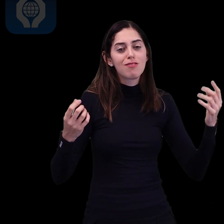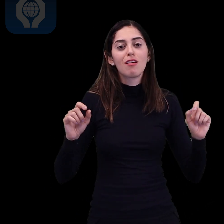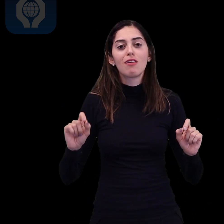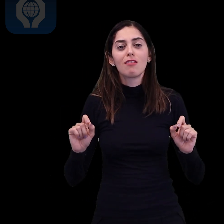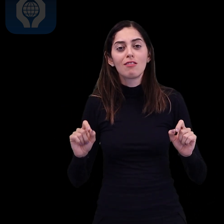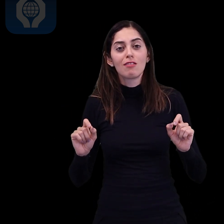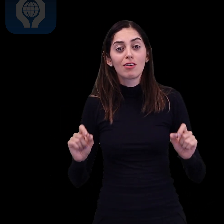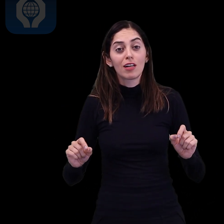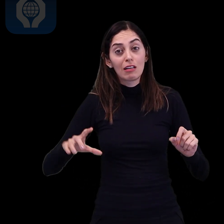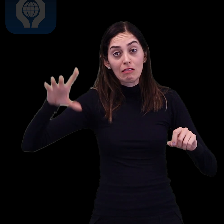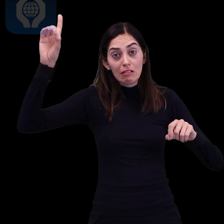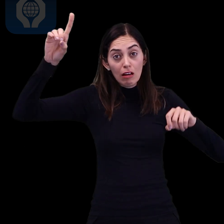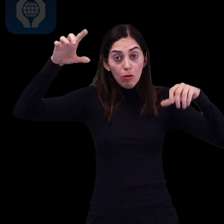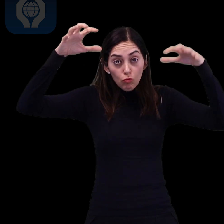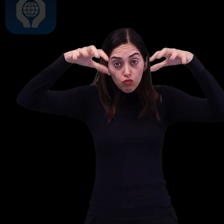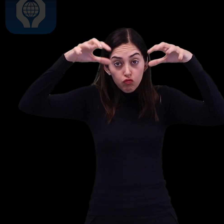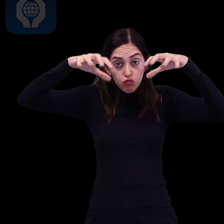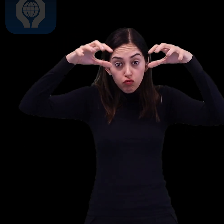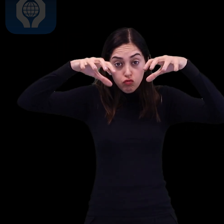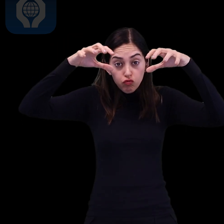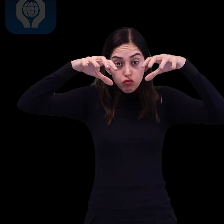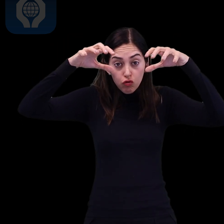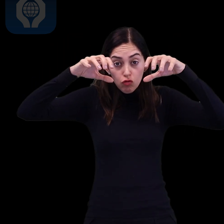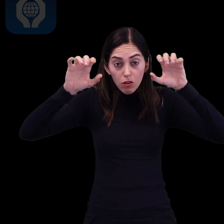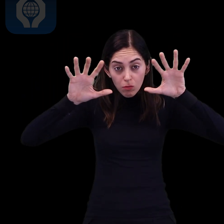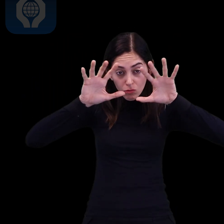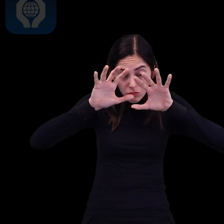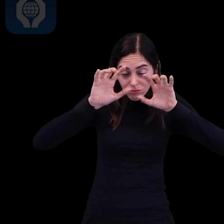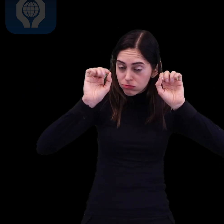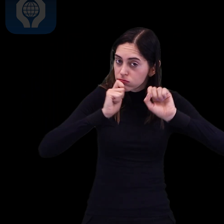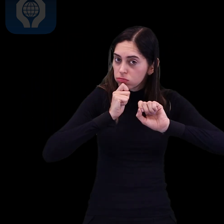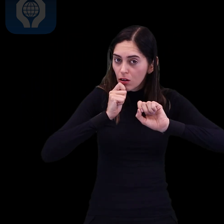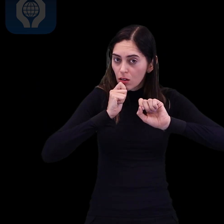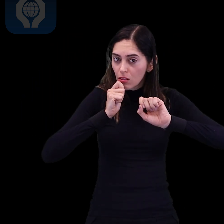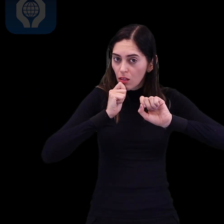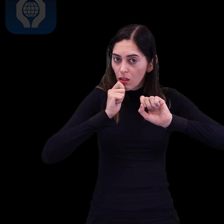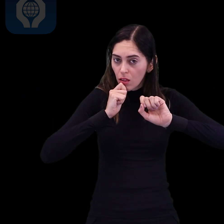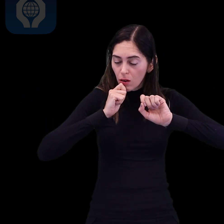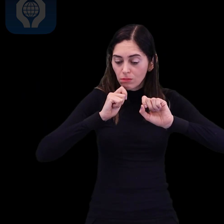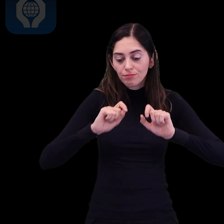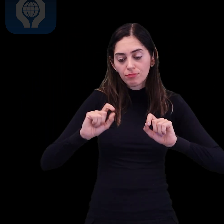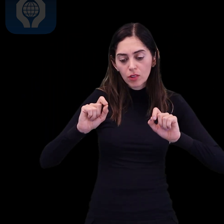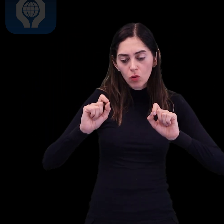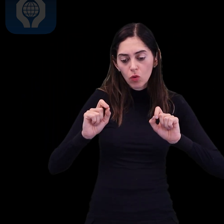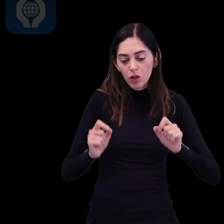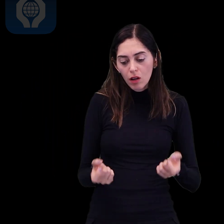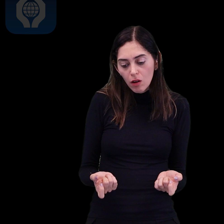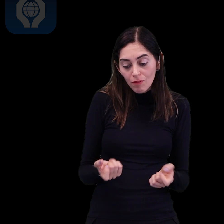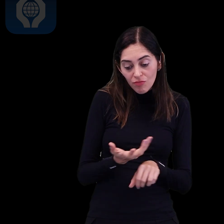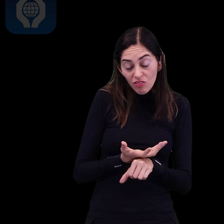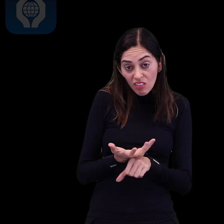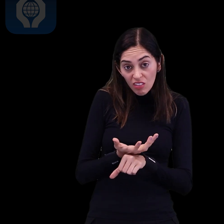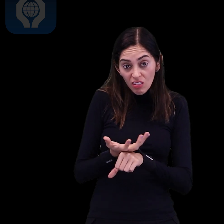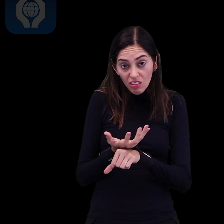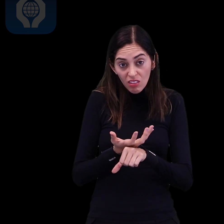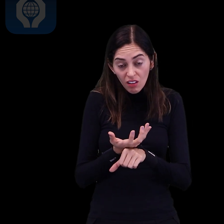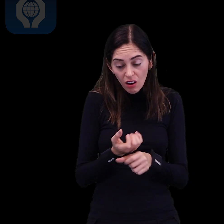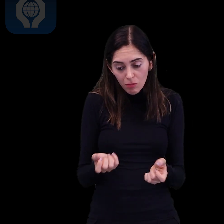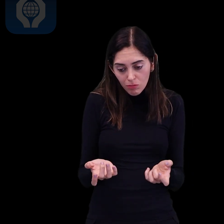feito chover sobre a terra, e não havia homem para lavrar a terra. Um vapor, porém, subia da terra e regava toda a face da